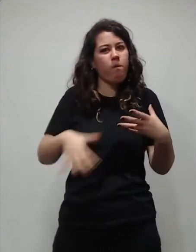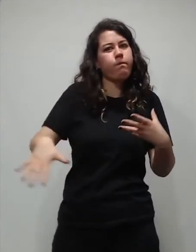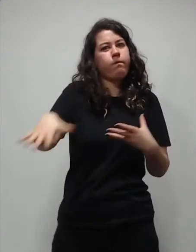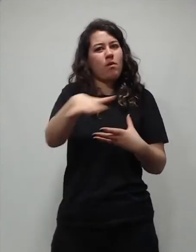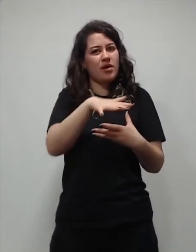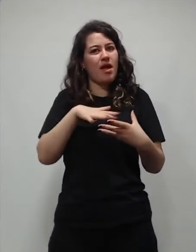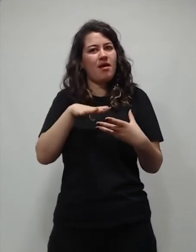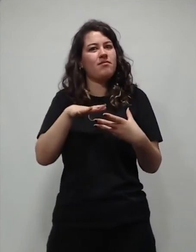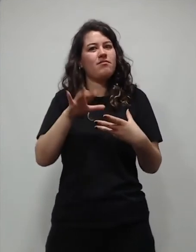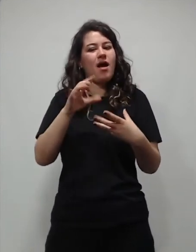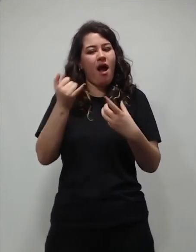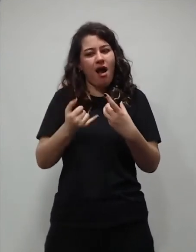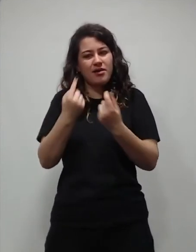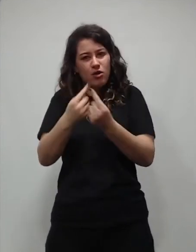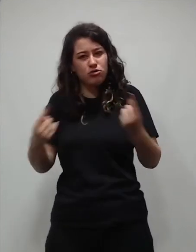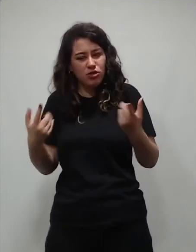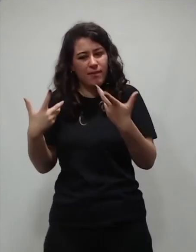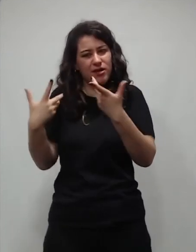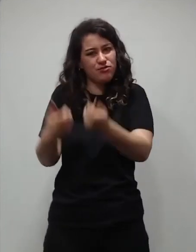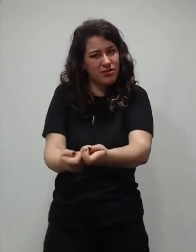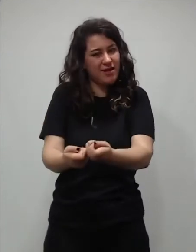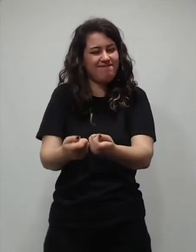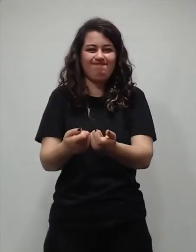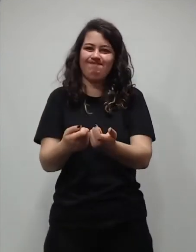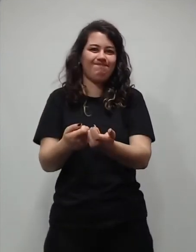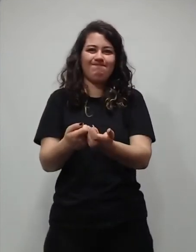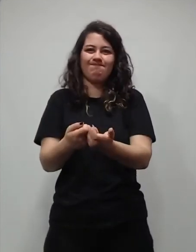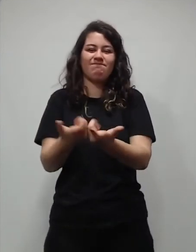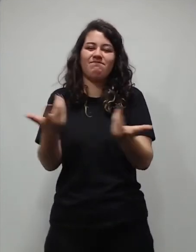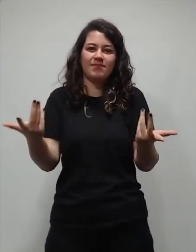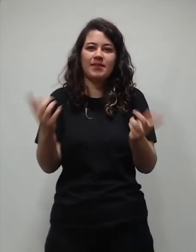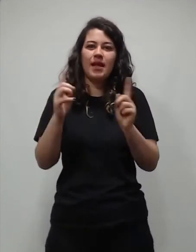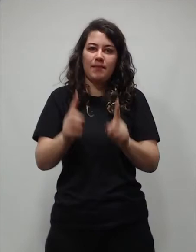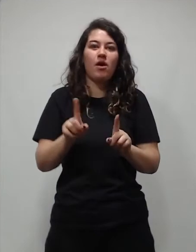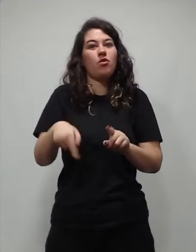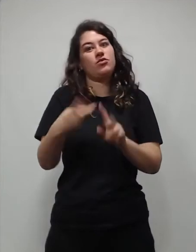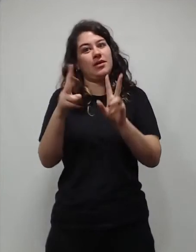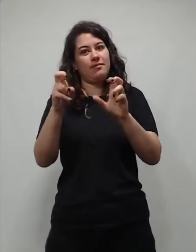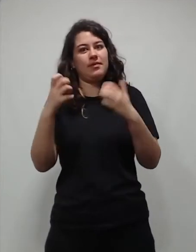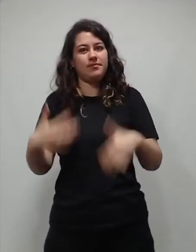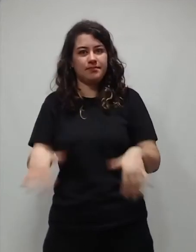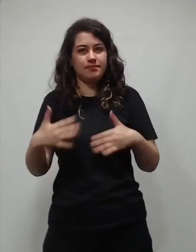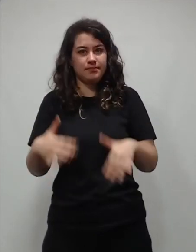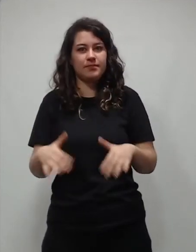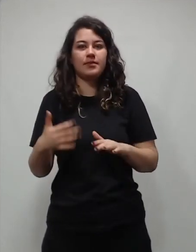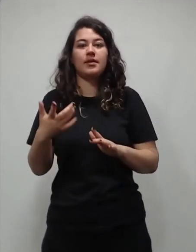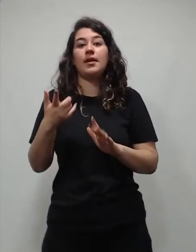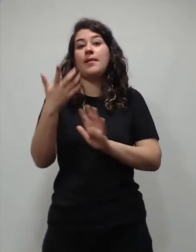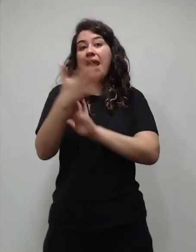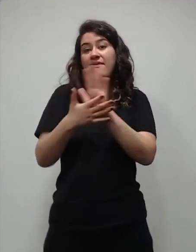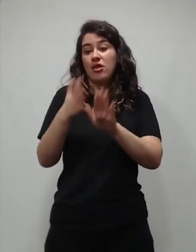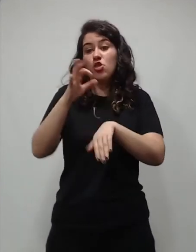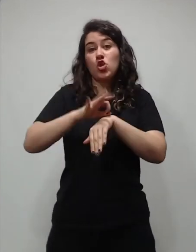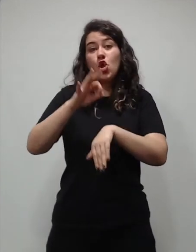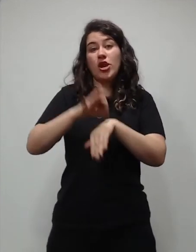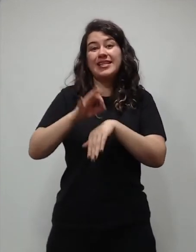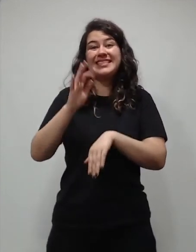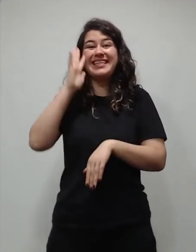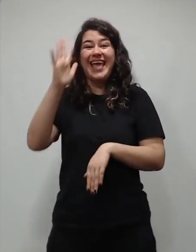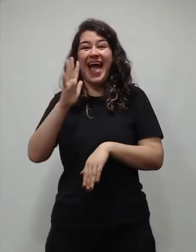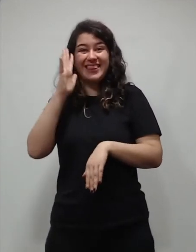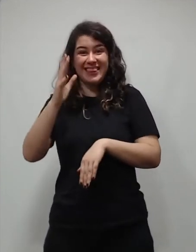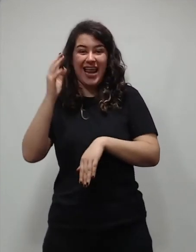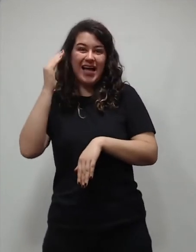comunidad haya suficientes recursos para tratar a estas personas. También otro tema. para hablar con los psiquiatras y para fortalecer